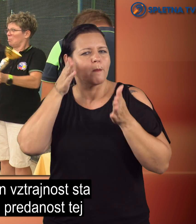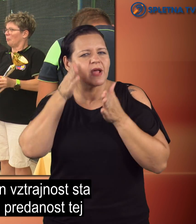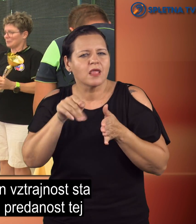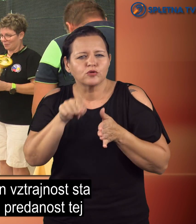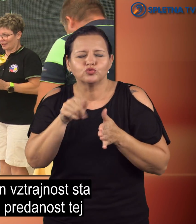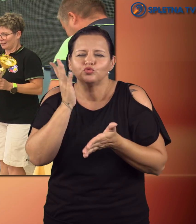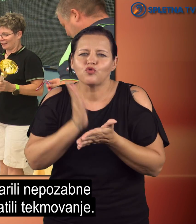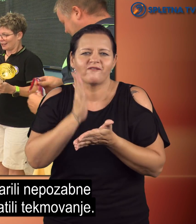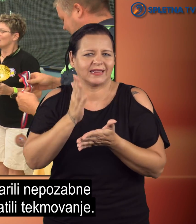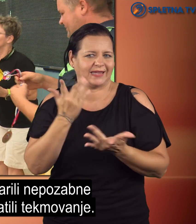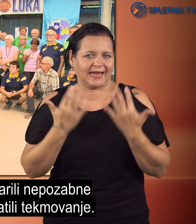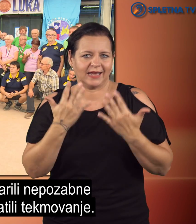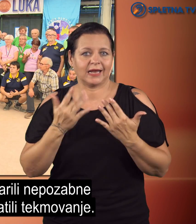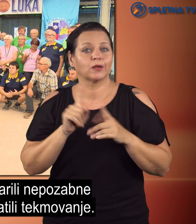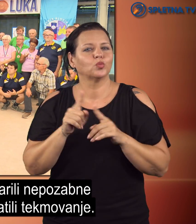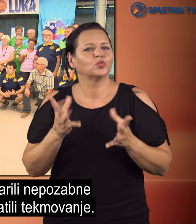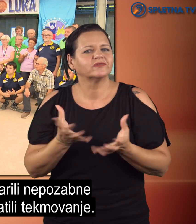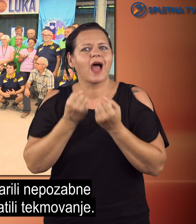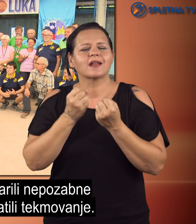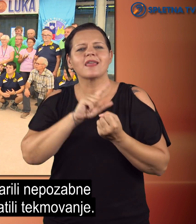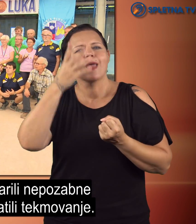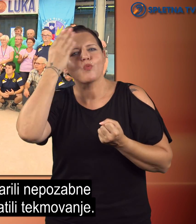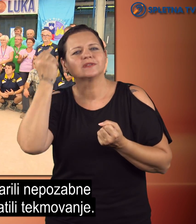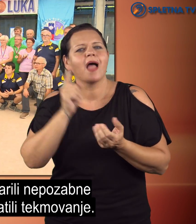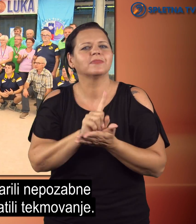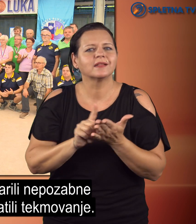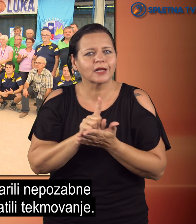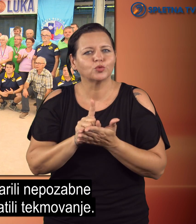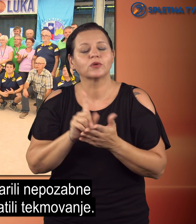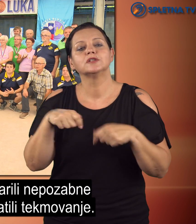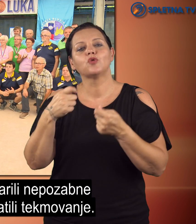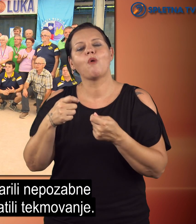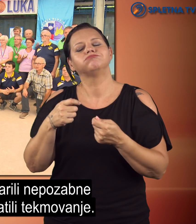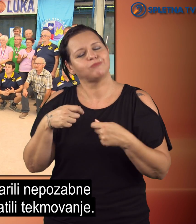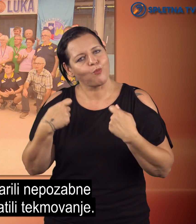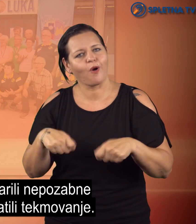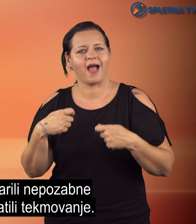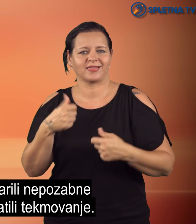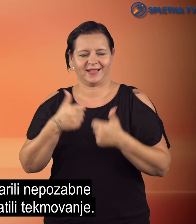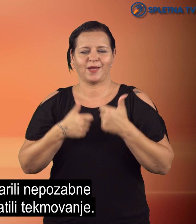čudoviti igri ter ustvarili nepozabne trenutke, ki so obogatili tekmovanje.